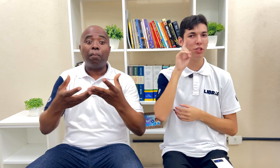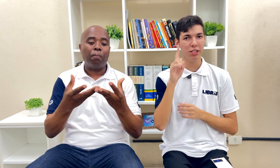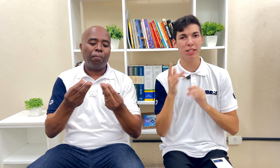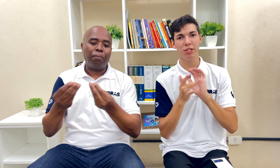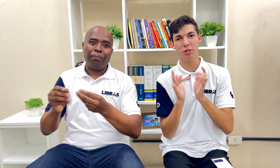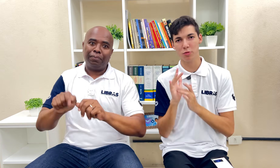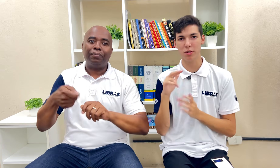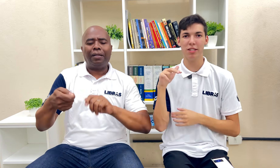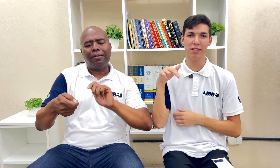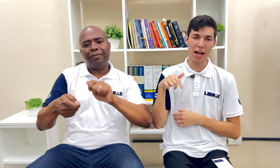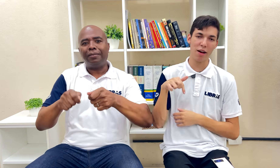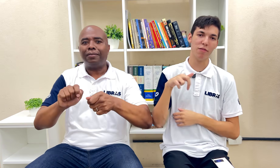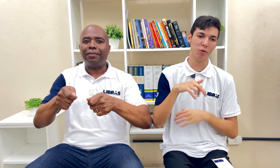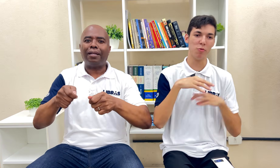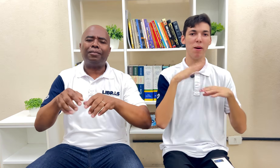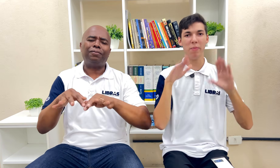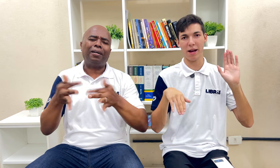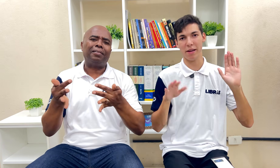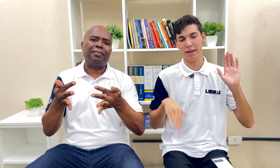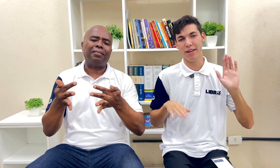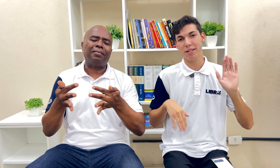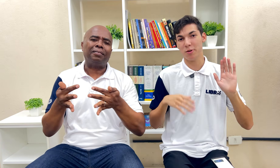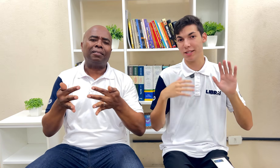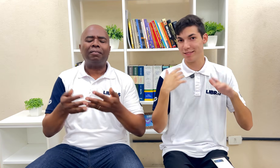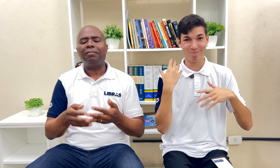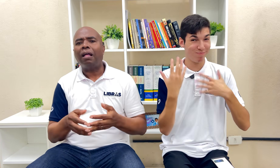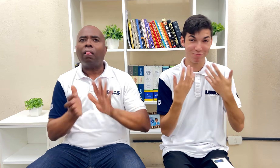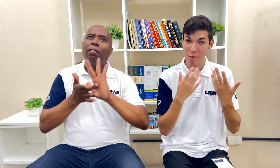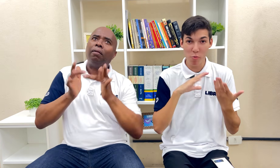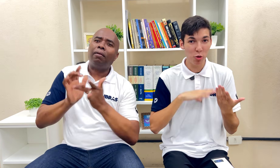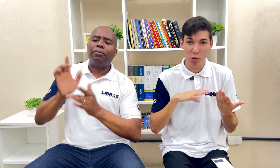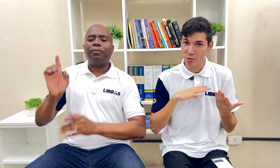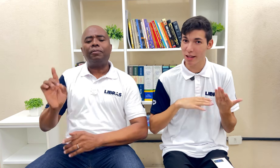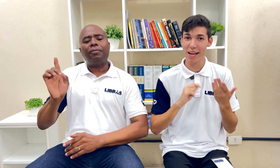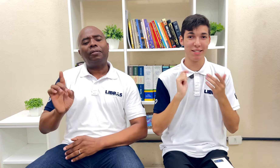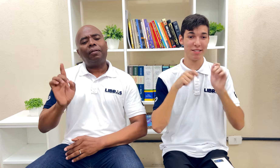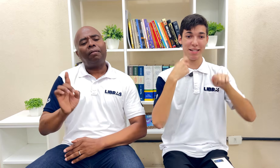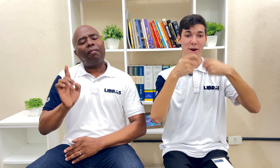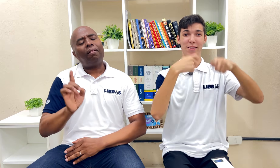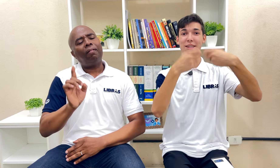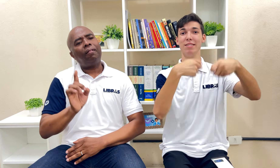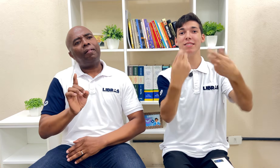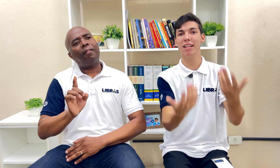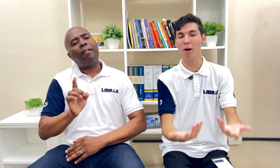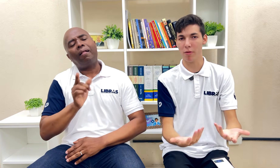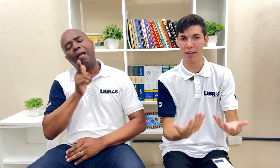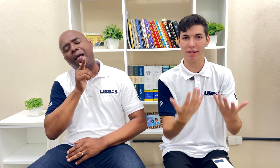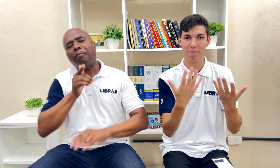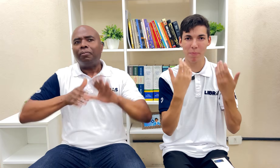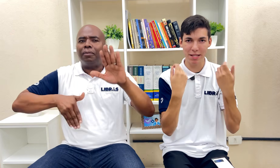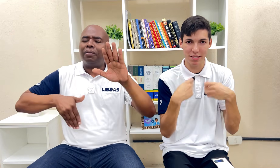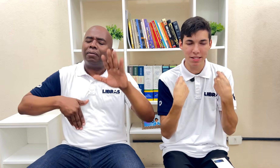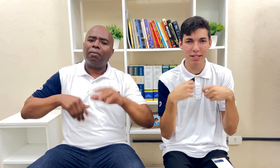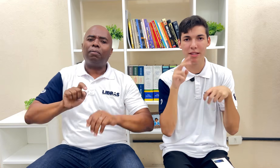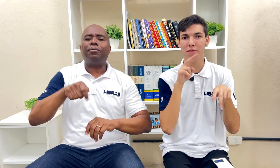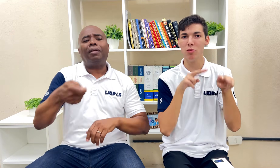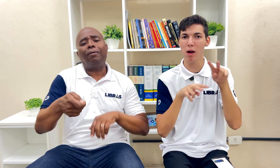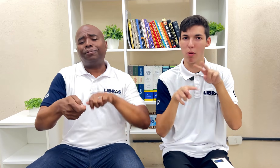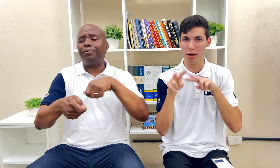dia Jesus andava numa praia. Só que tá muito português, é sinal atrás de sinal, e precisa ter visual.